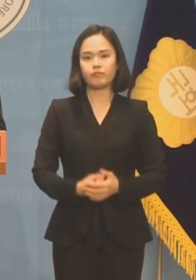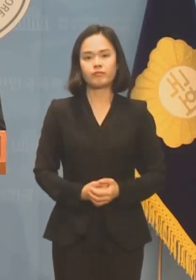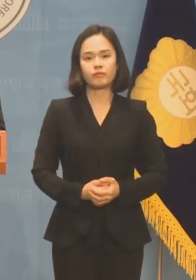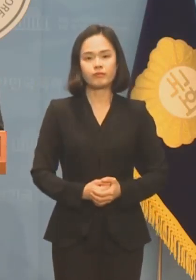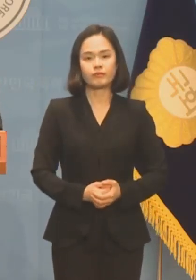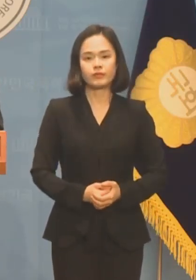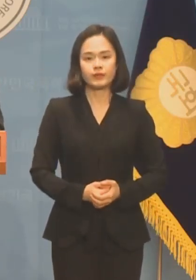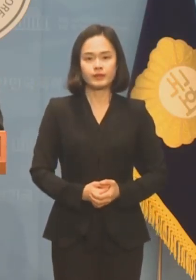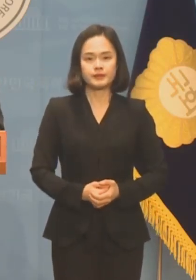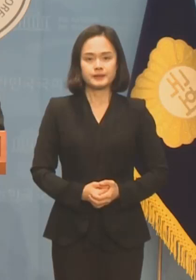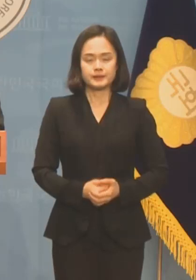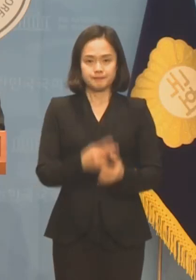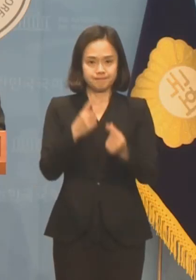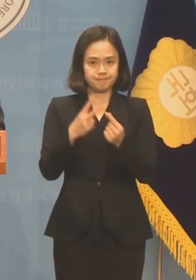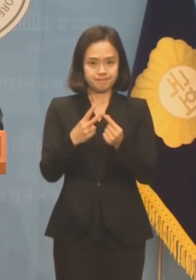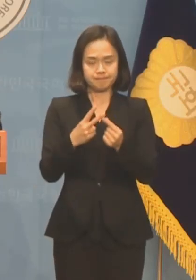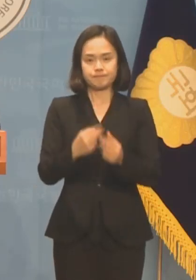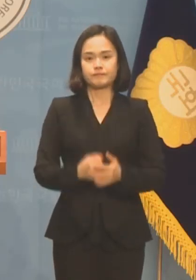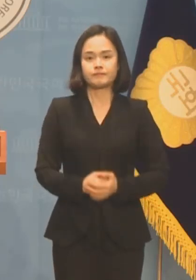두 번째입니다.